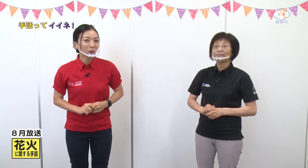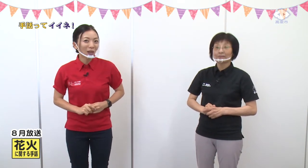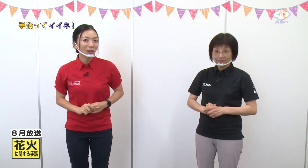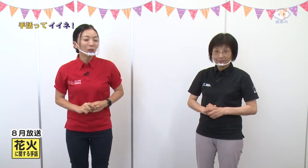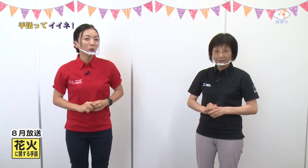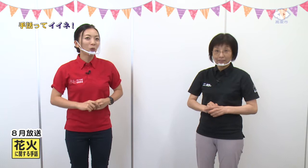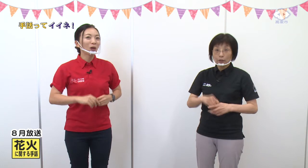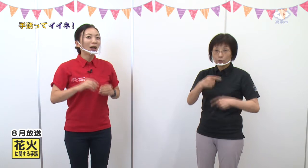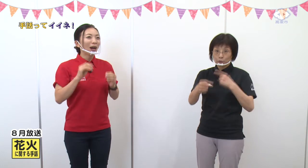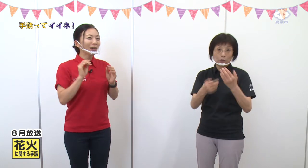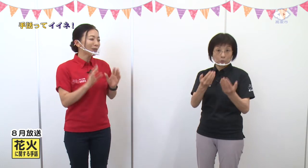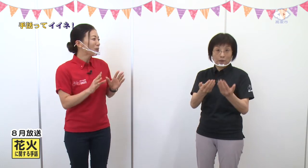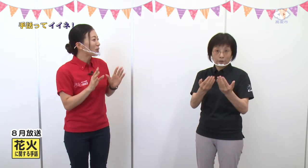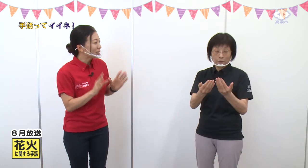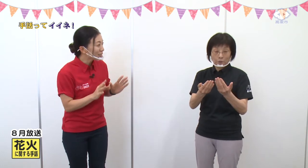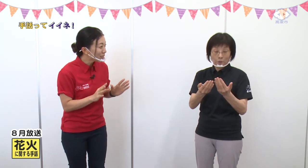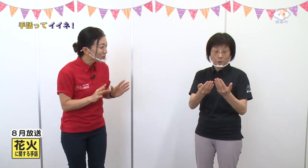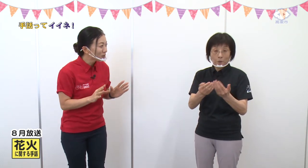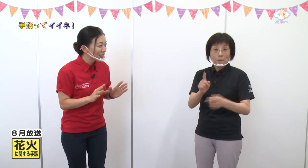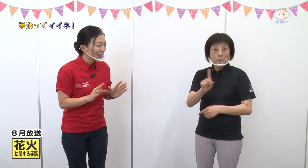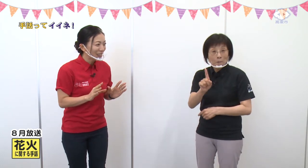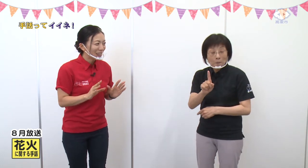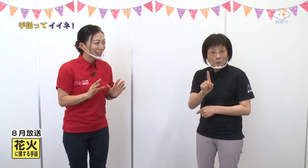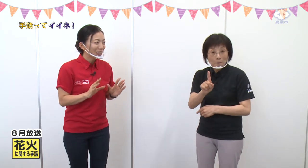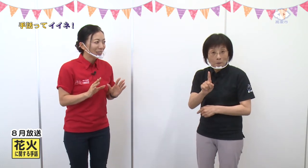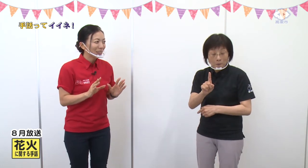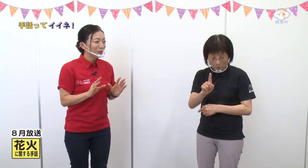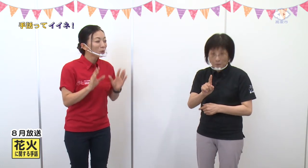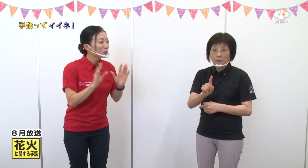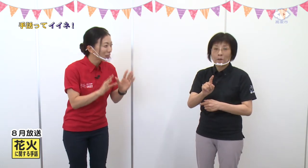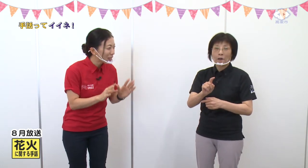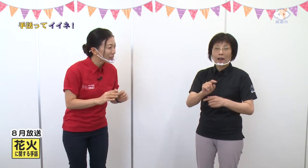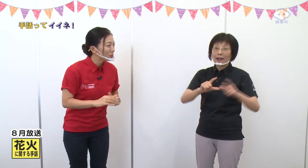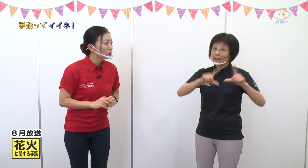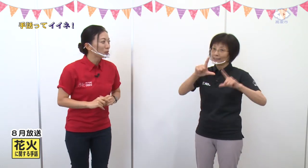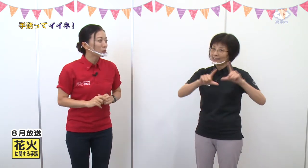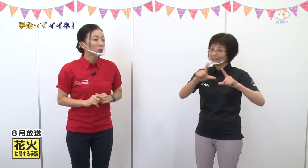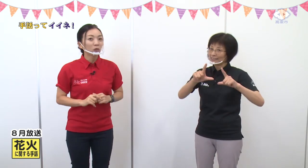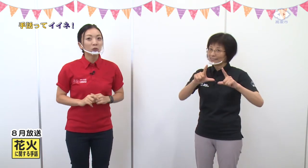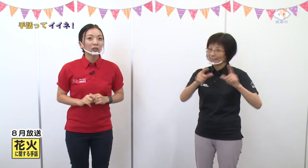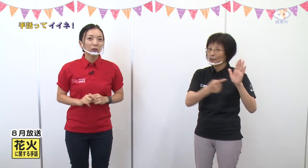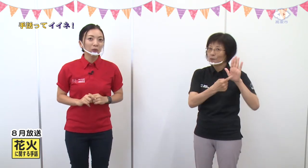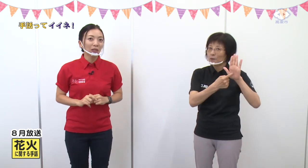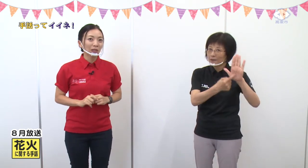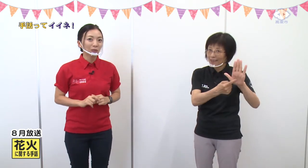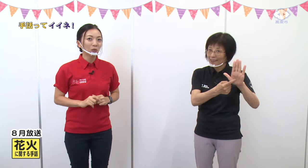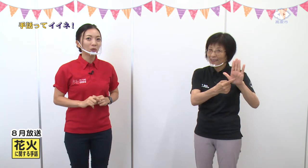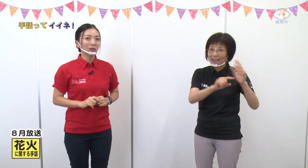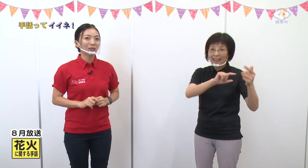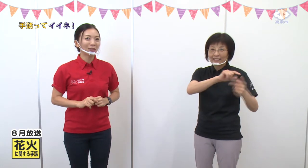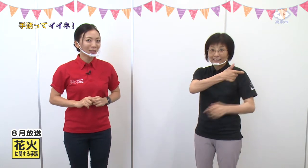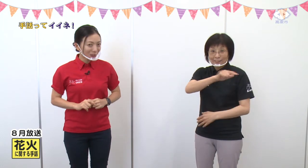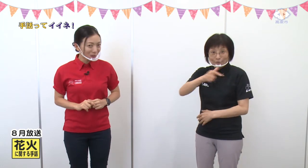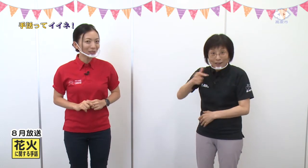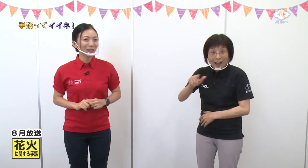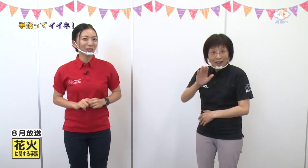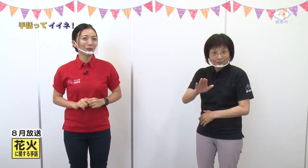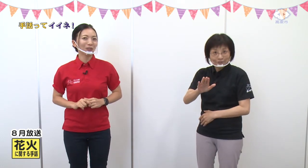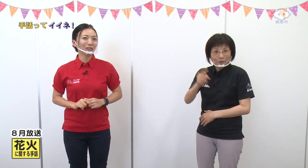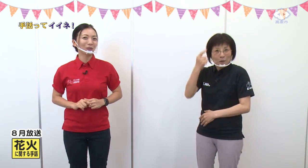、こう花火の形によって、一言でね、花火といっても手話表現がそれぞれ違うんじゃないかと私思